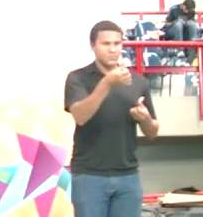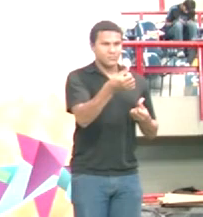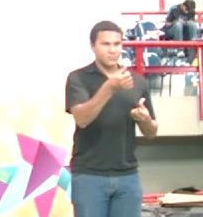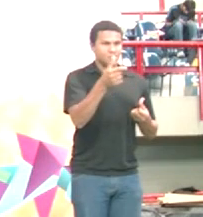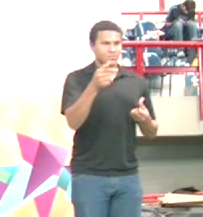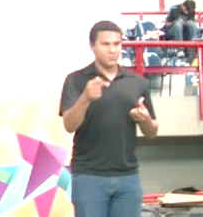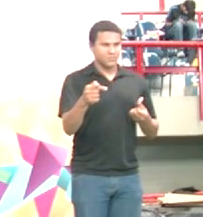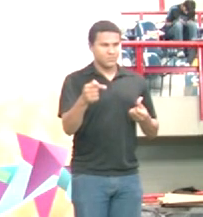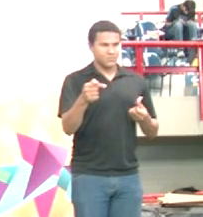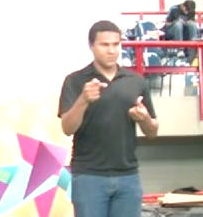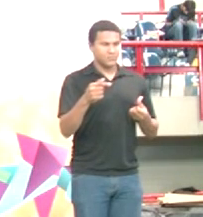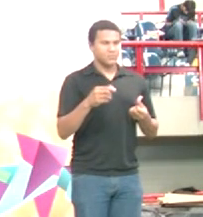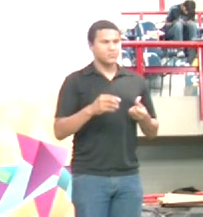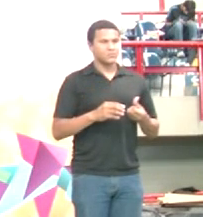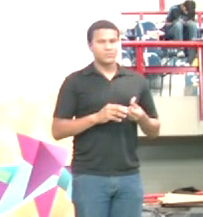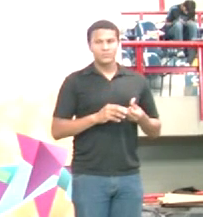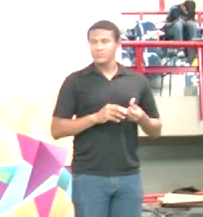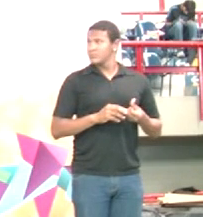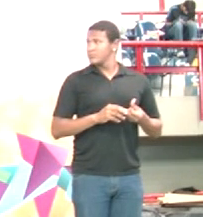1967.